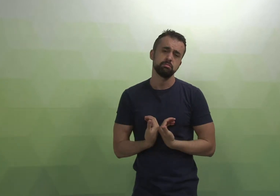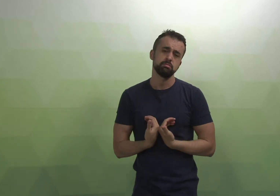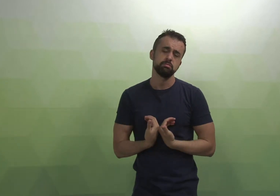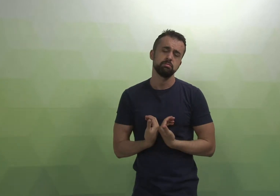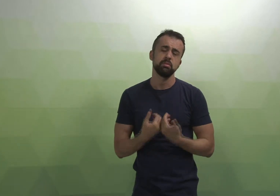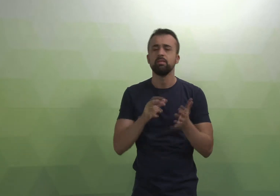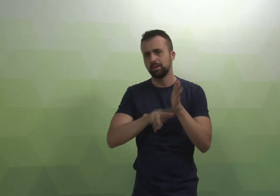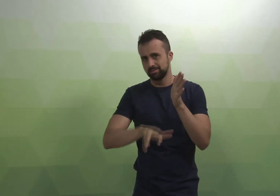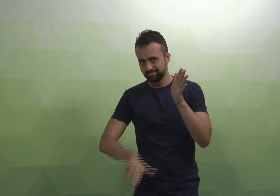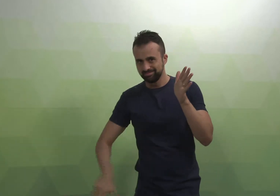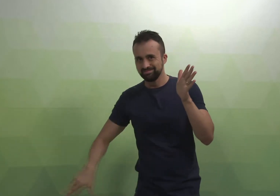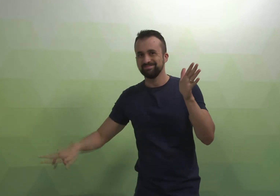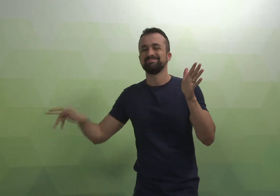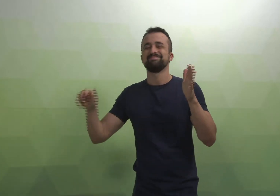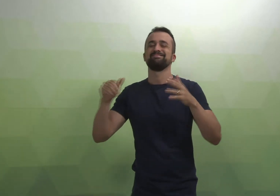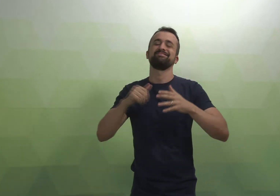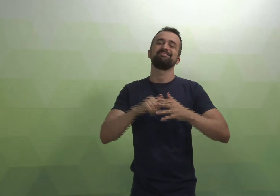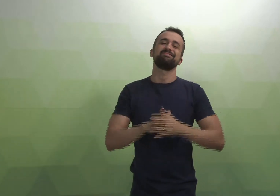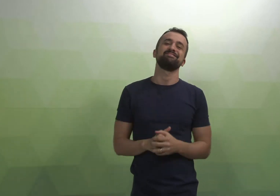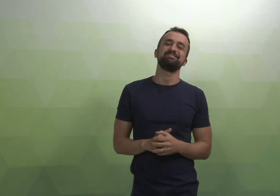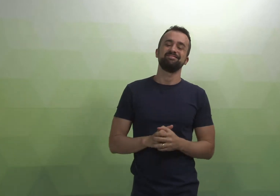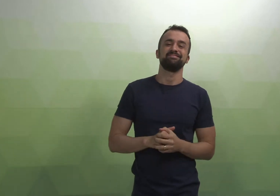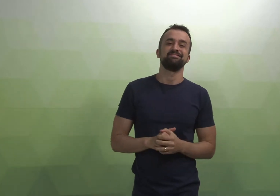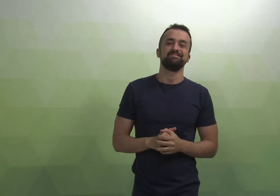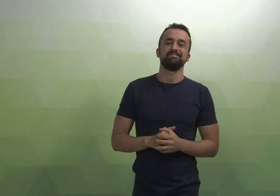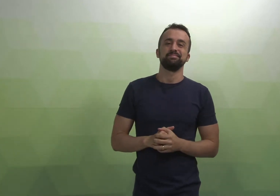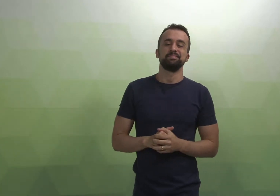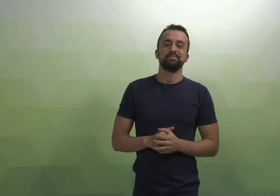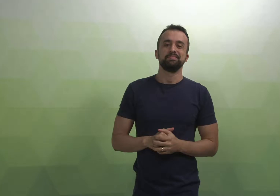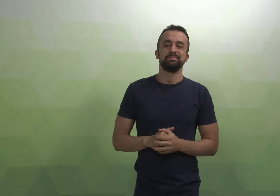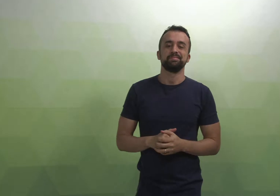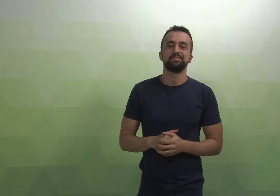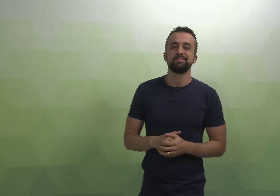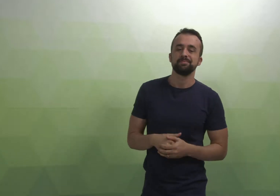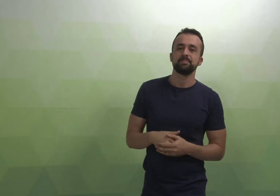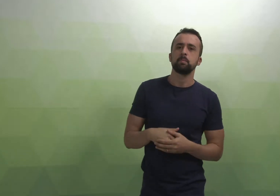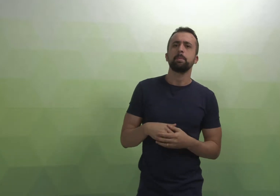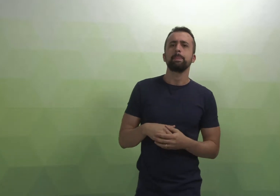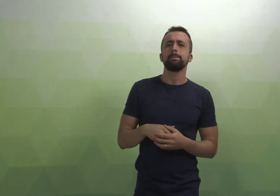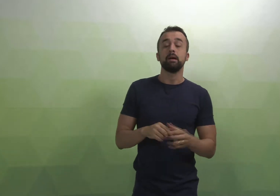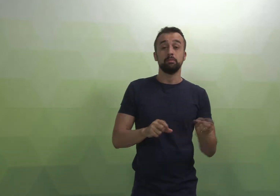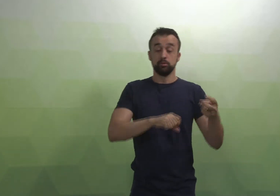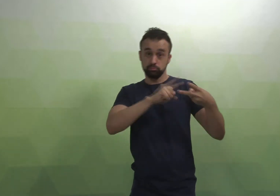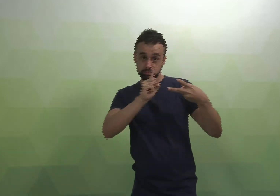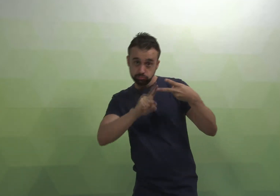alegre, cansado, entre outros.